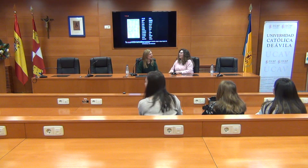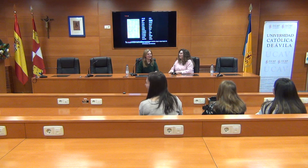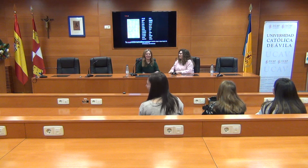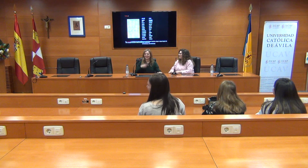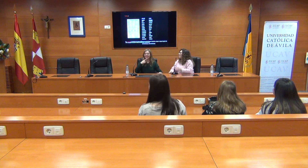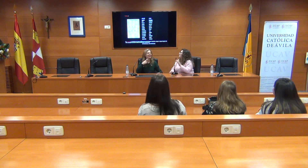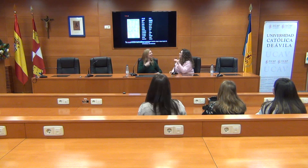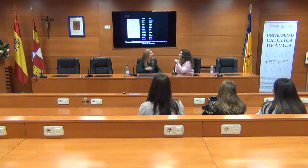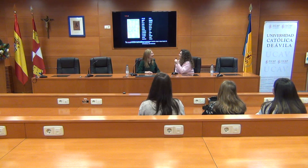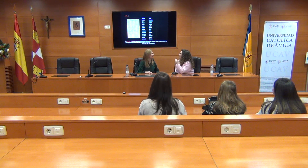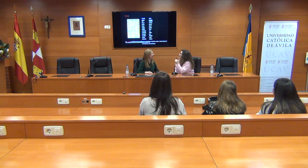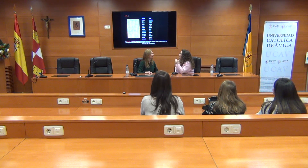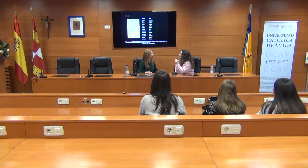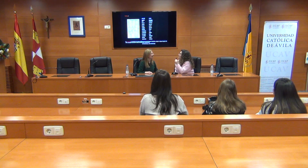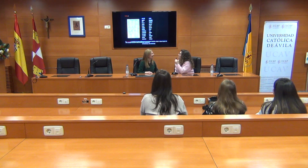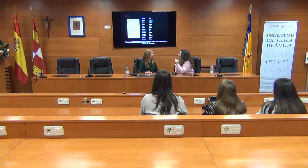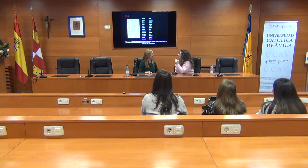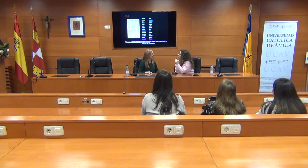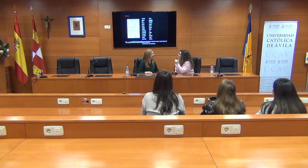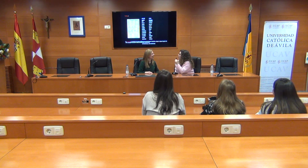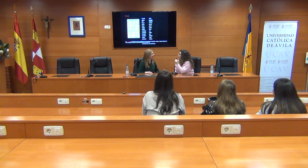vale el verbo conseguir